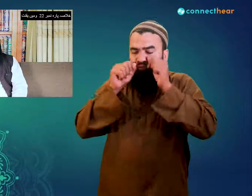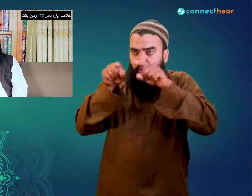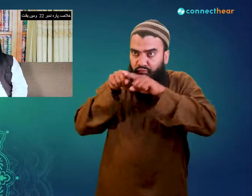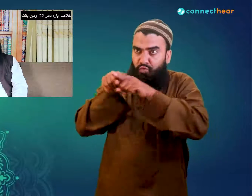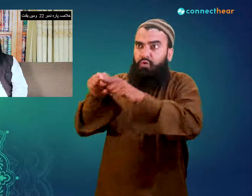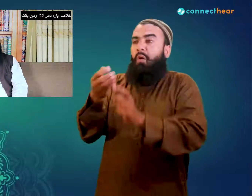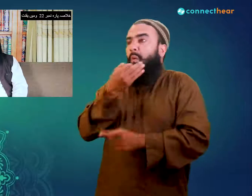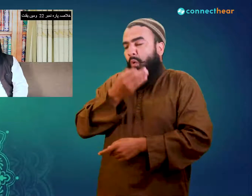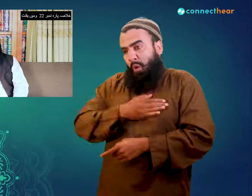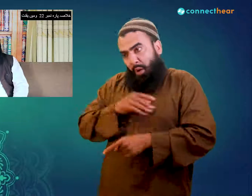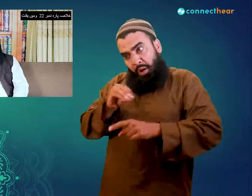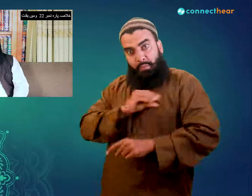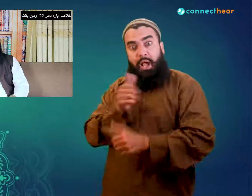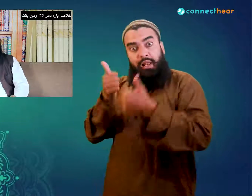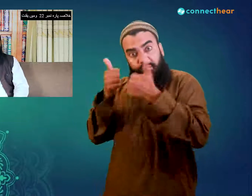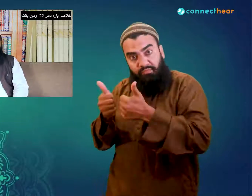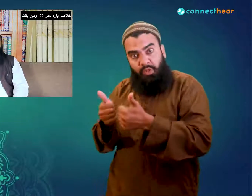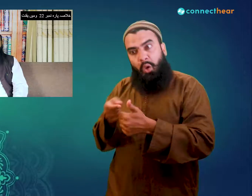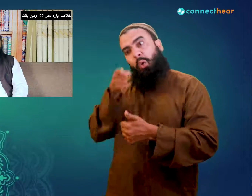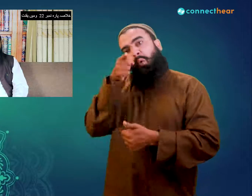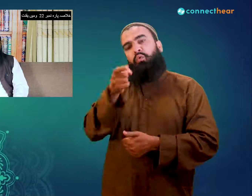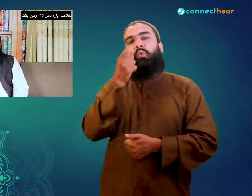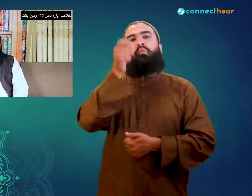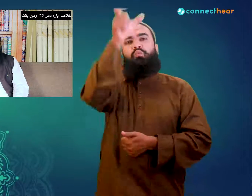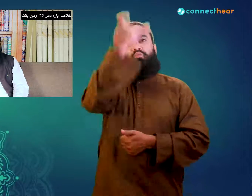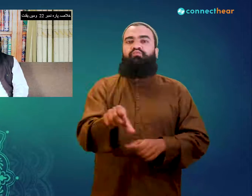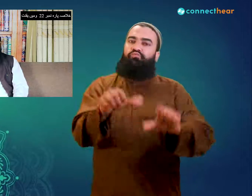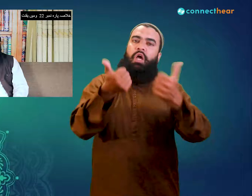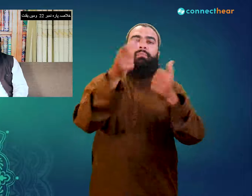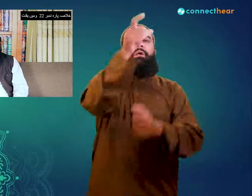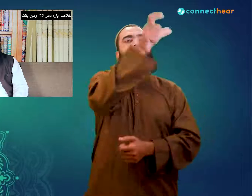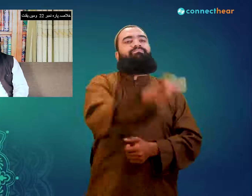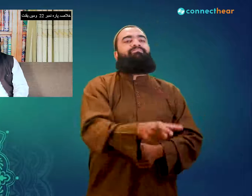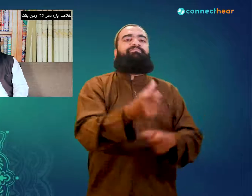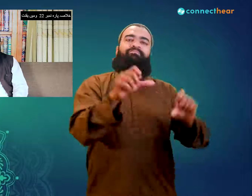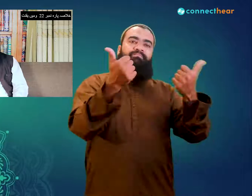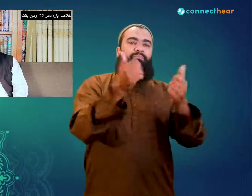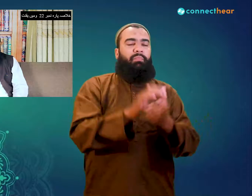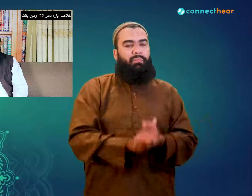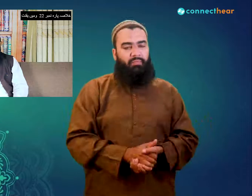اطاعت کرے گا وہ بہت بڑی کامیابی کو پہنچ جائے گا۔